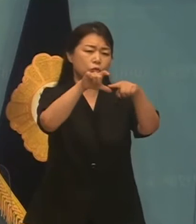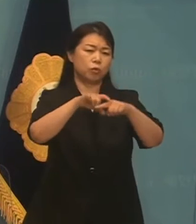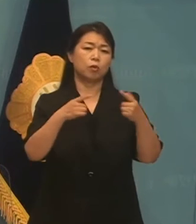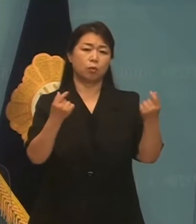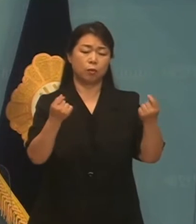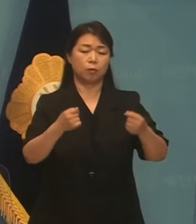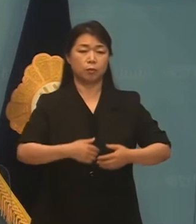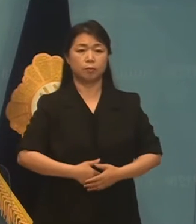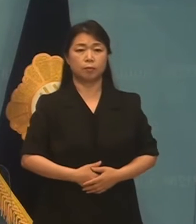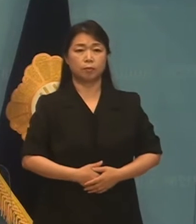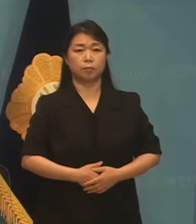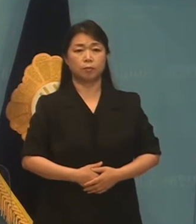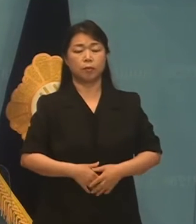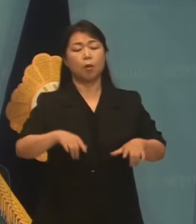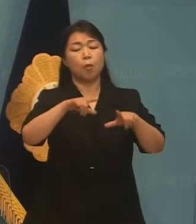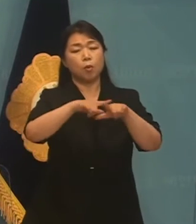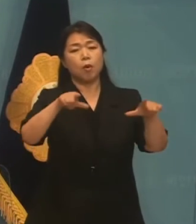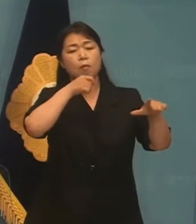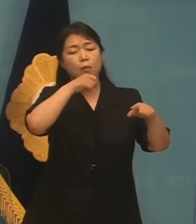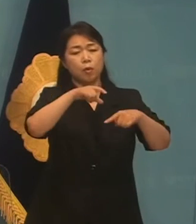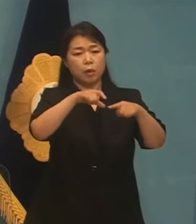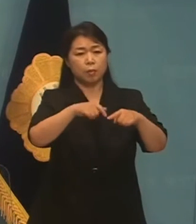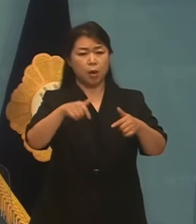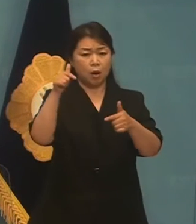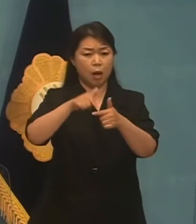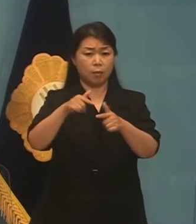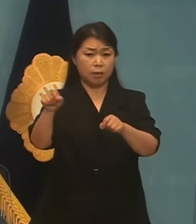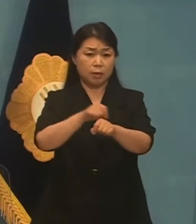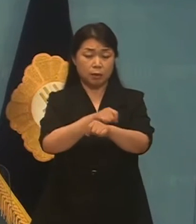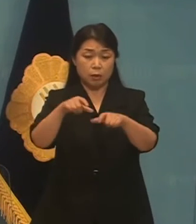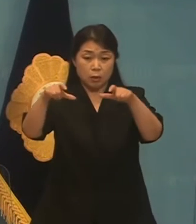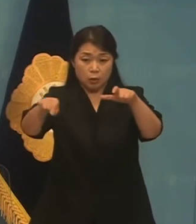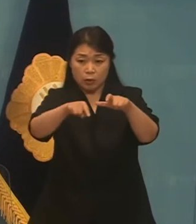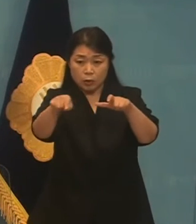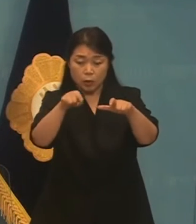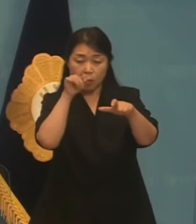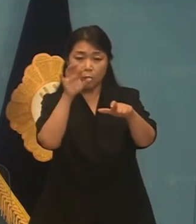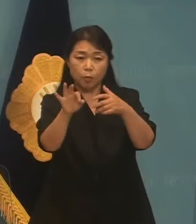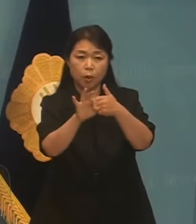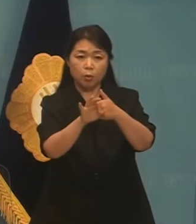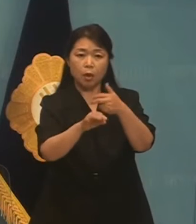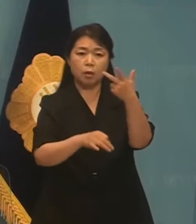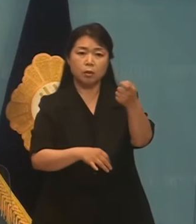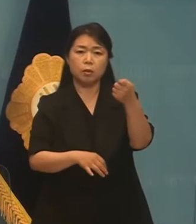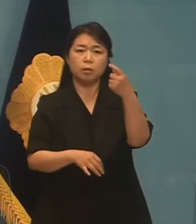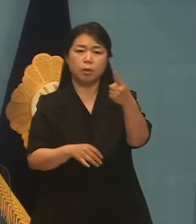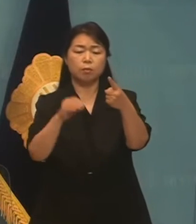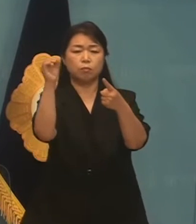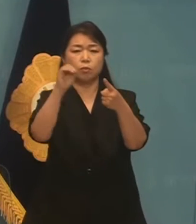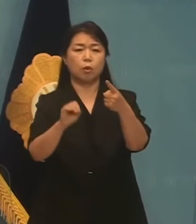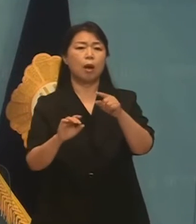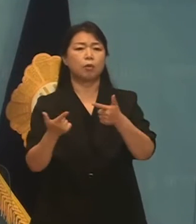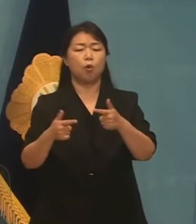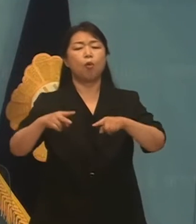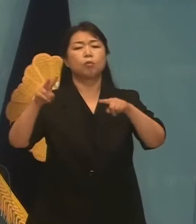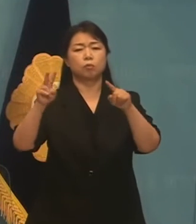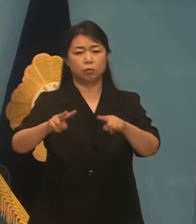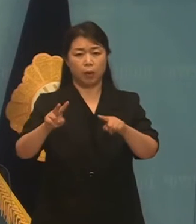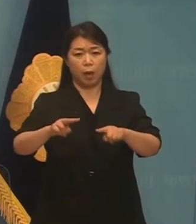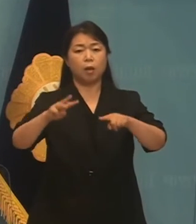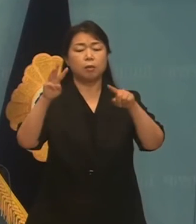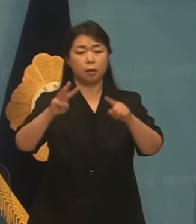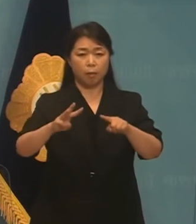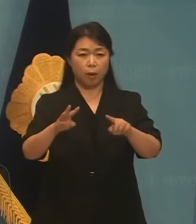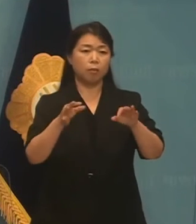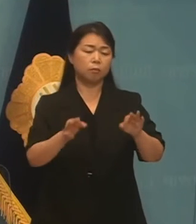평균치입니다. 평균치가 아니고 강남의 특정 지역 이런 데는 71%가 아니라 두 배, 세